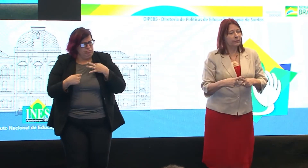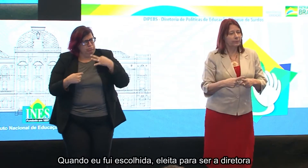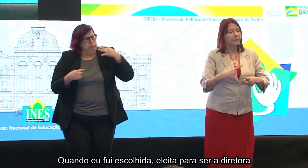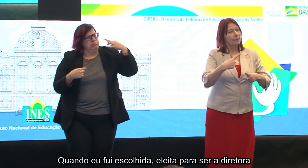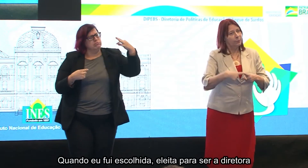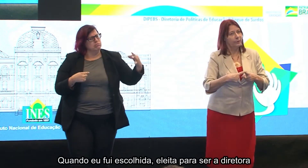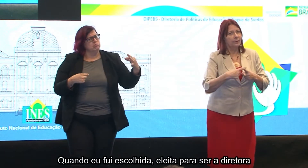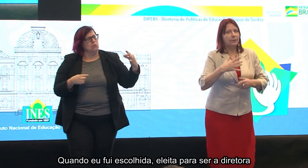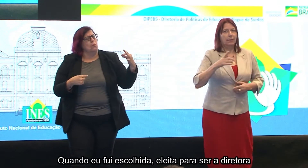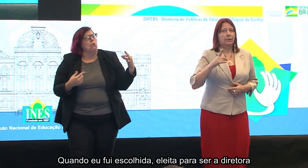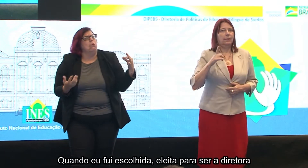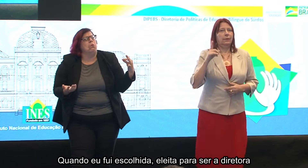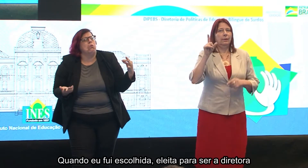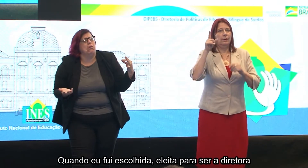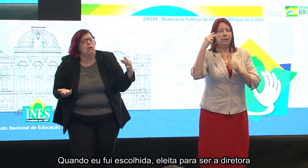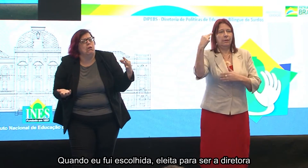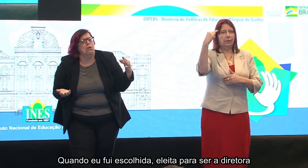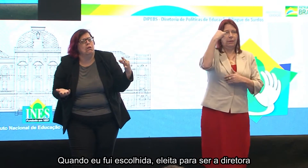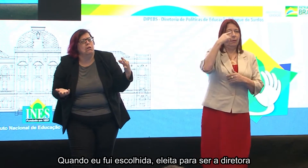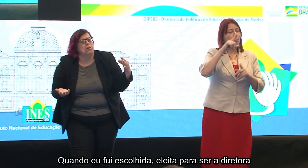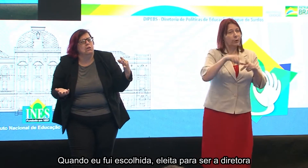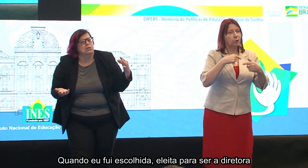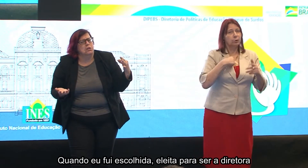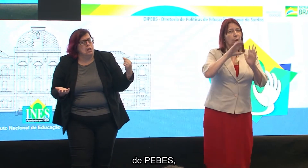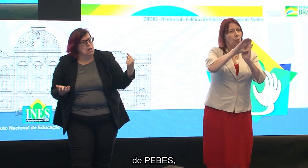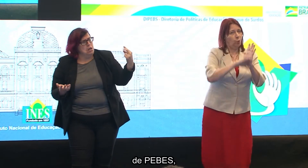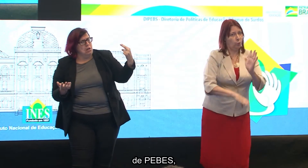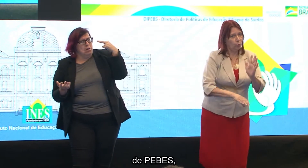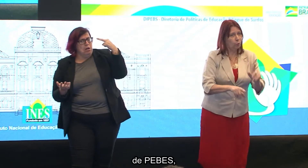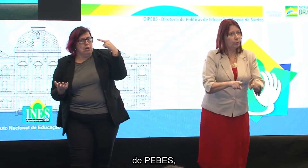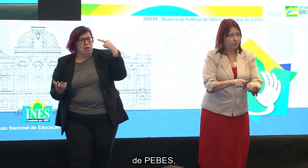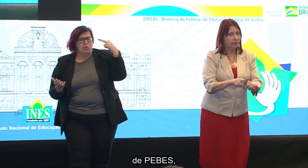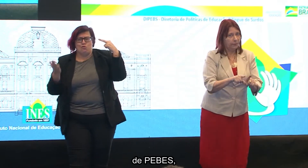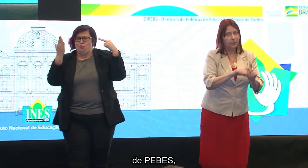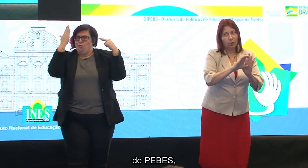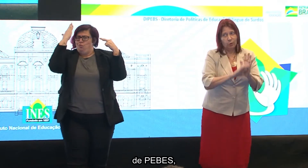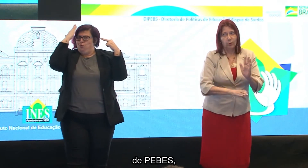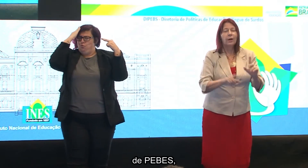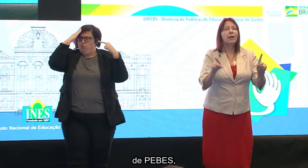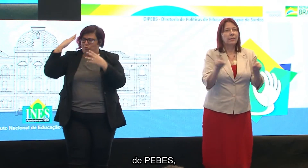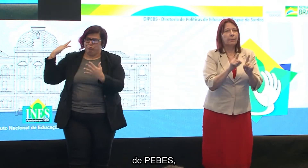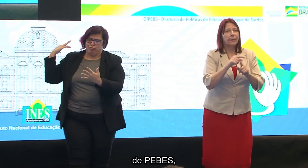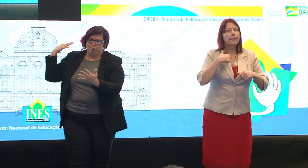E quando fui escolhida, eleita para ser a diretora da DPEBs,